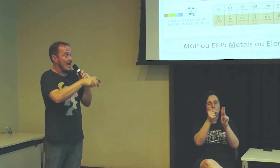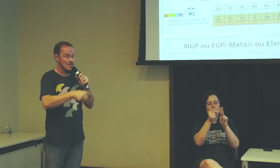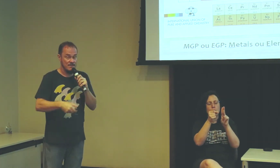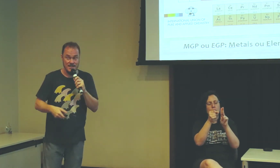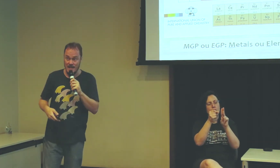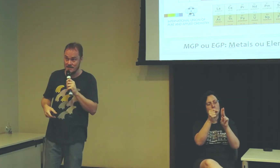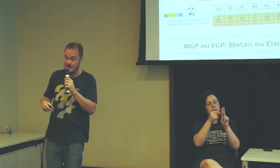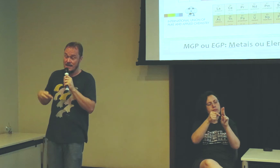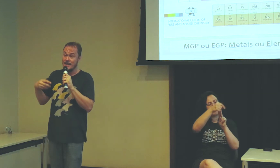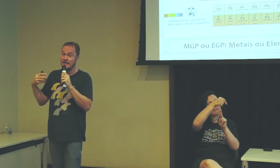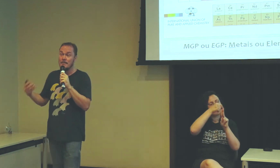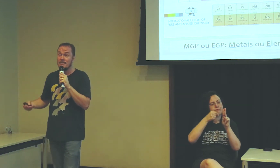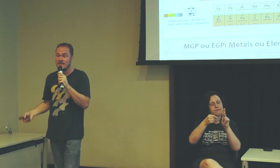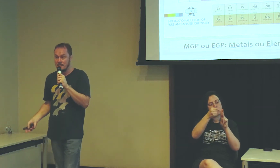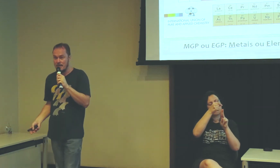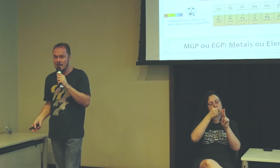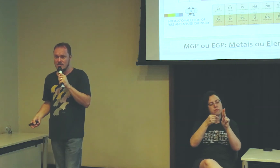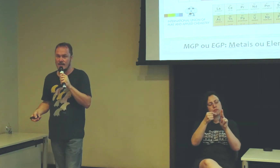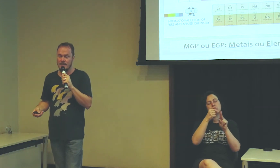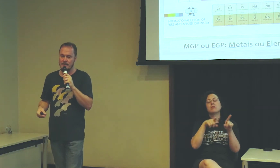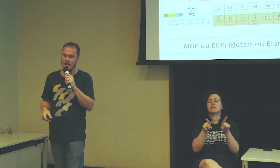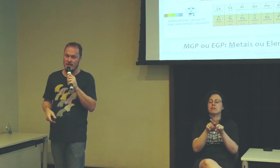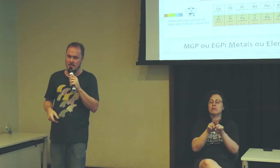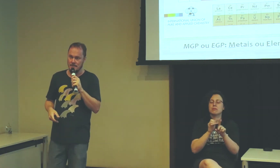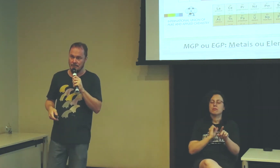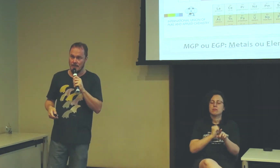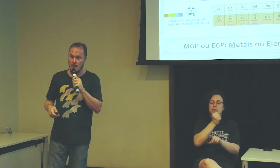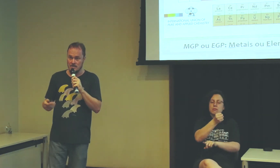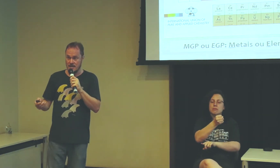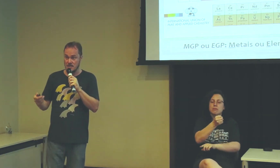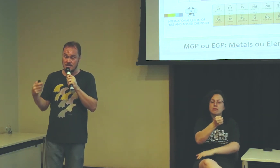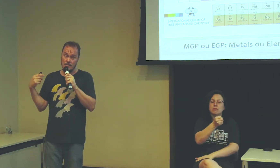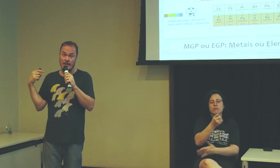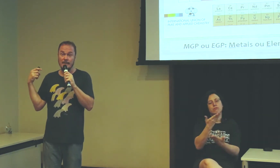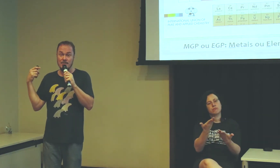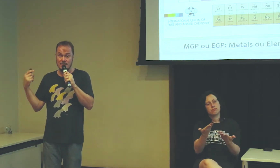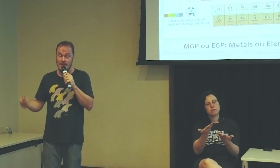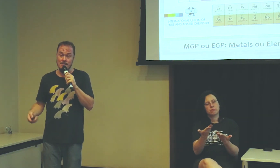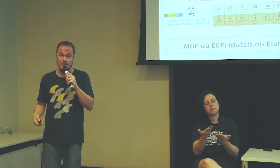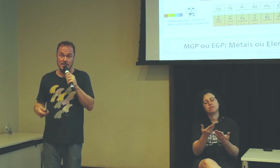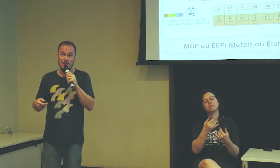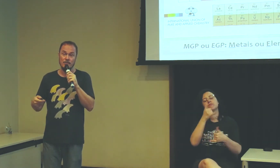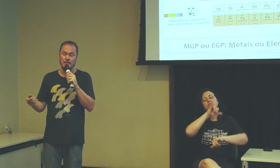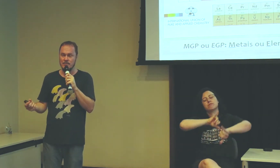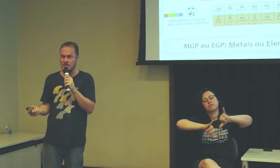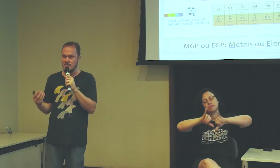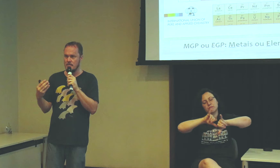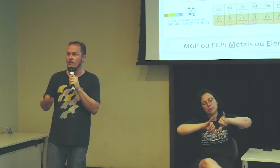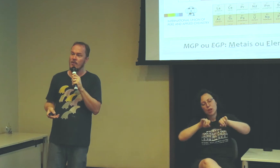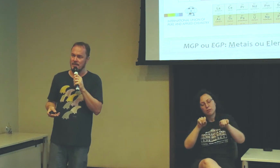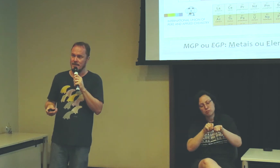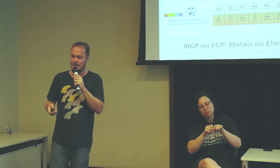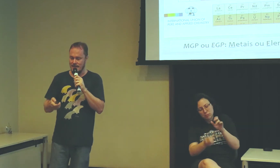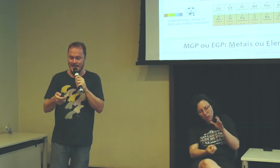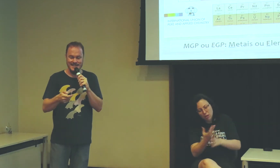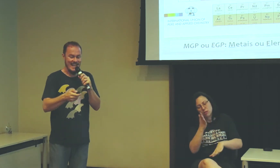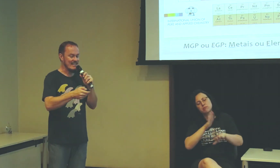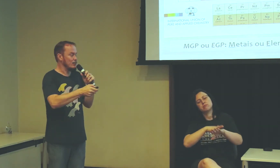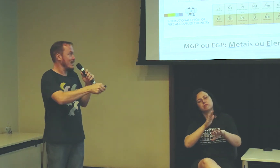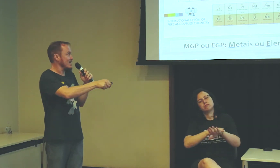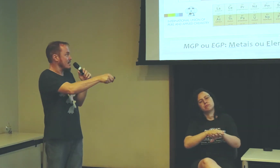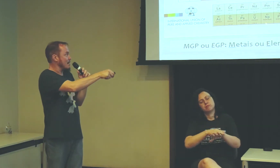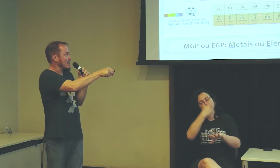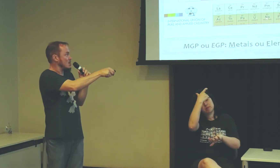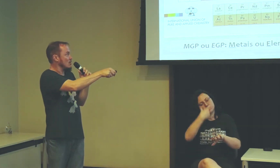também artificiais, também fazem parte da tabela periódica. Ou seja, são elementos químicos que foram produzidos pelo homem, né, que